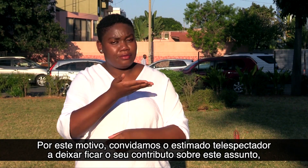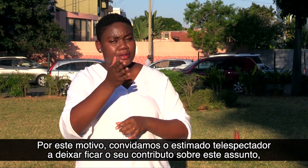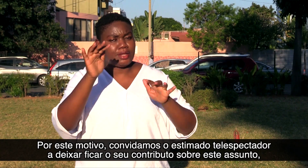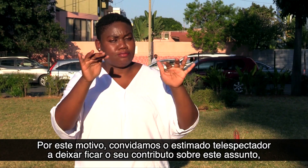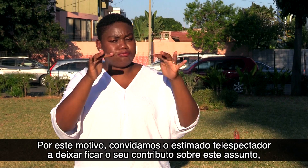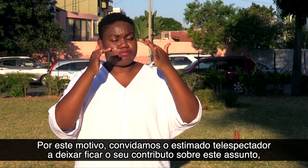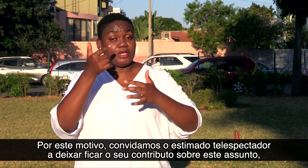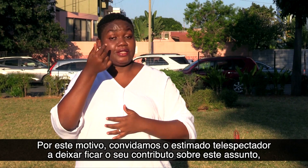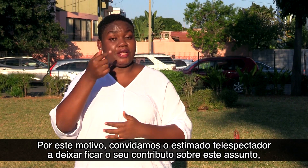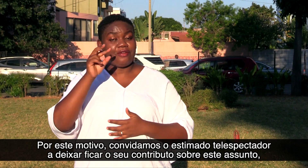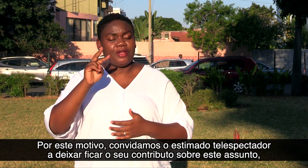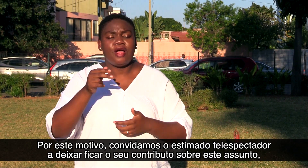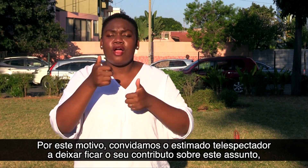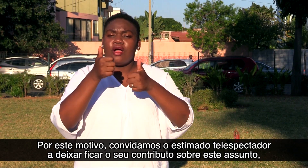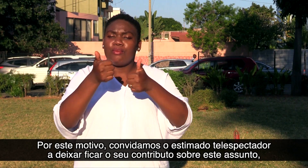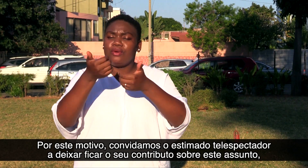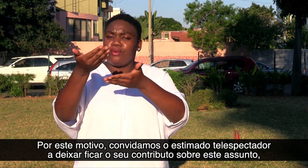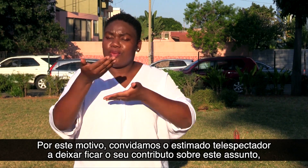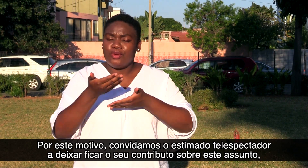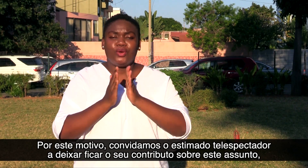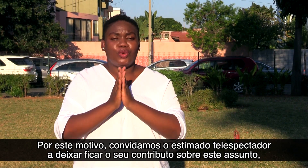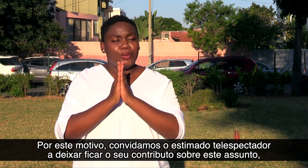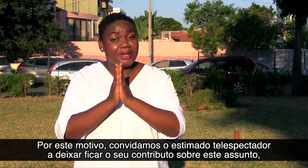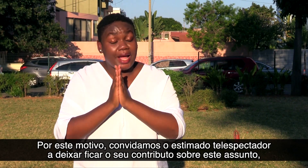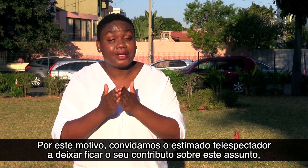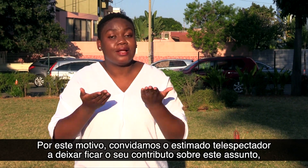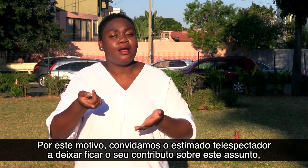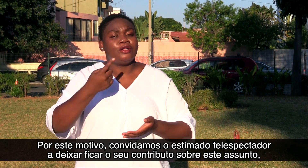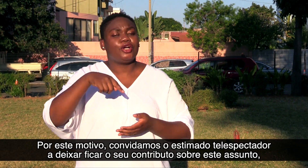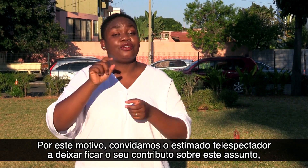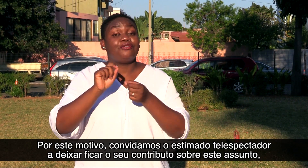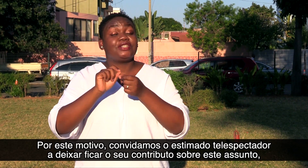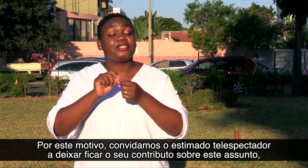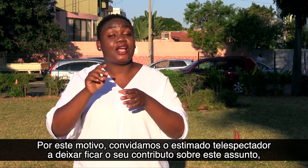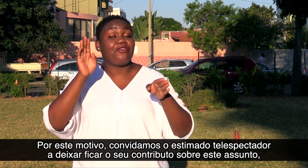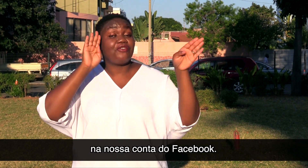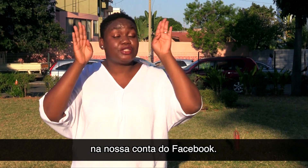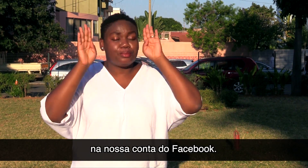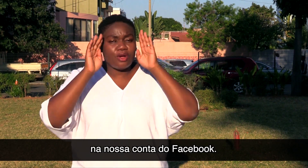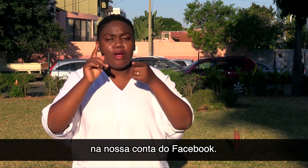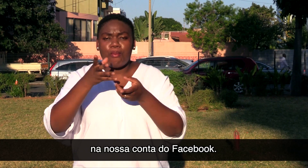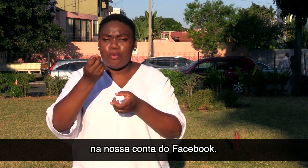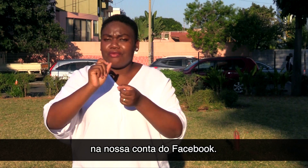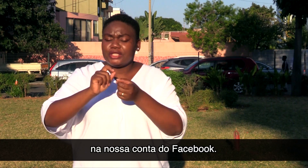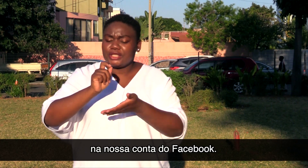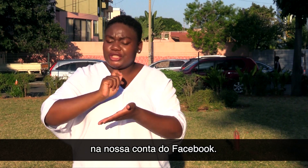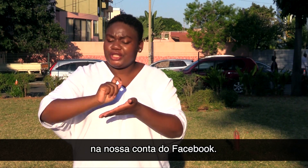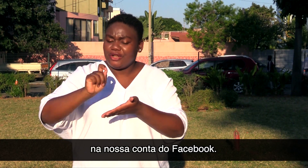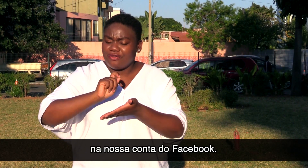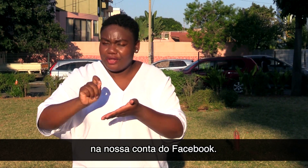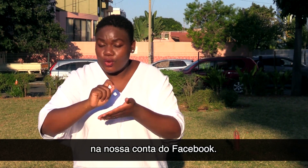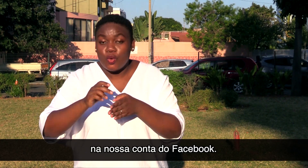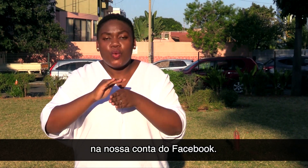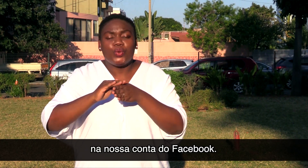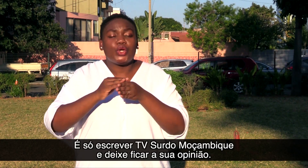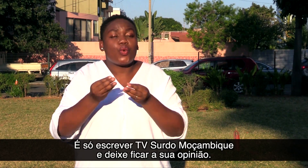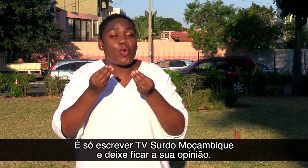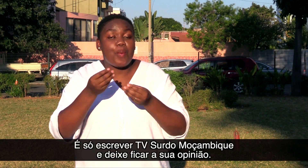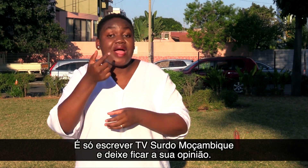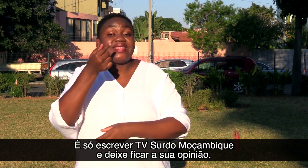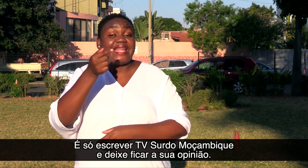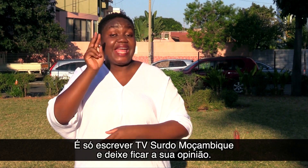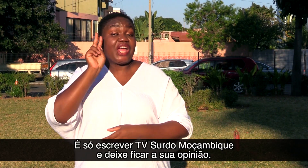da escola, ela pode sentir-se muito oprimida e com uma consequência psicológica drástica por tudo que pode ouvir. Então esse tratamento vai ser